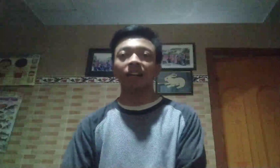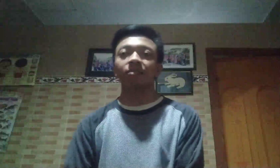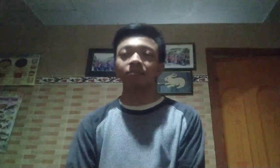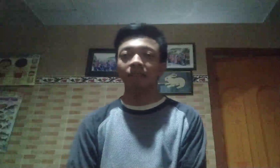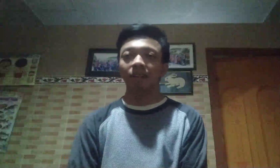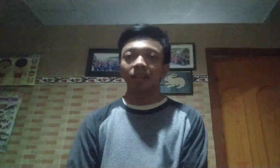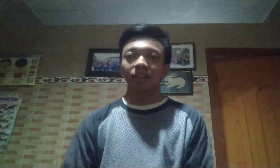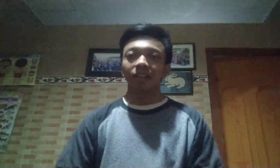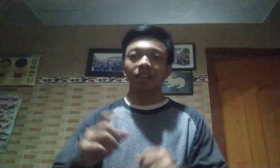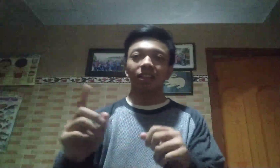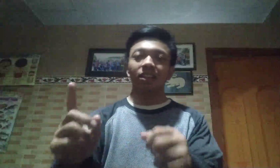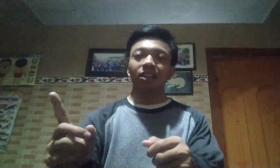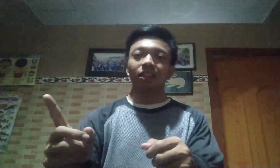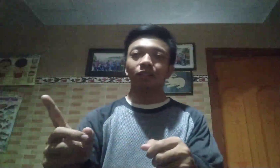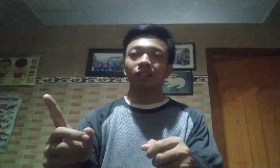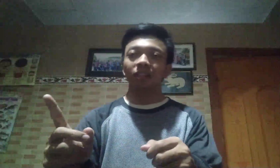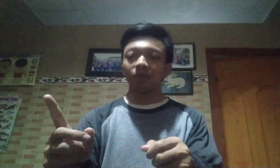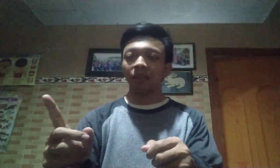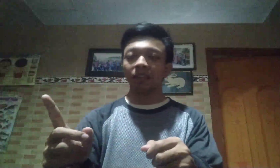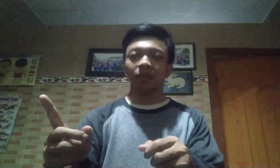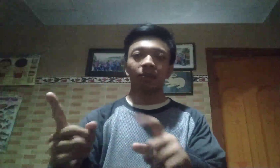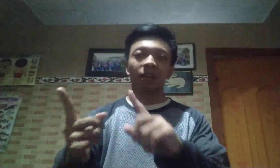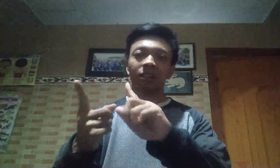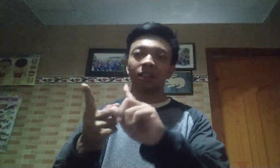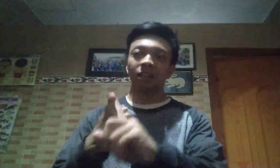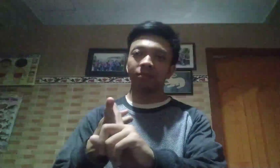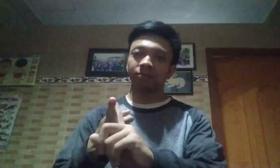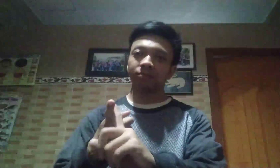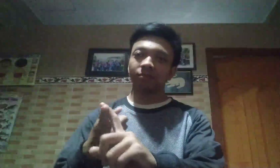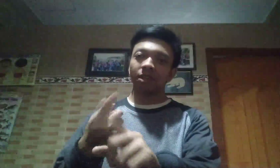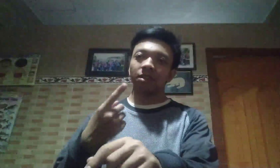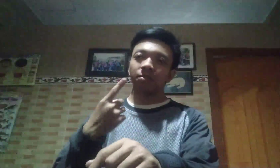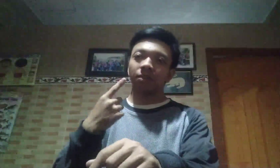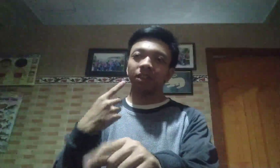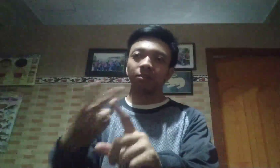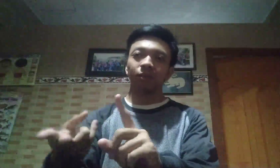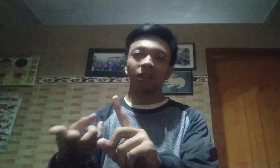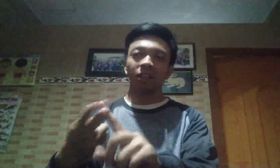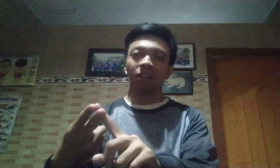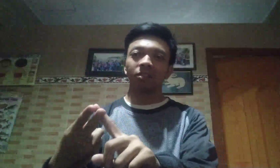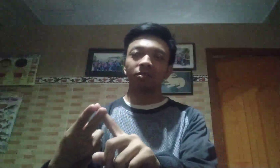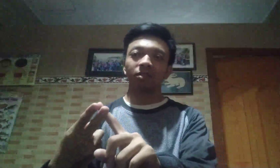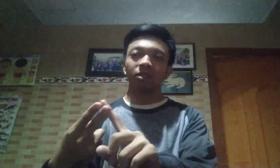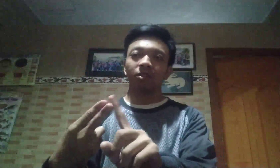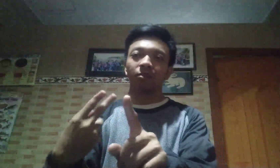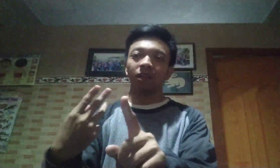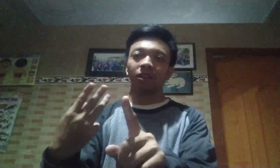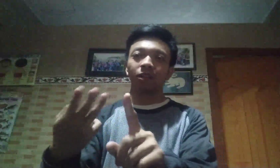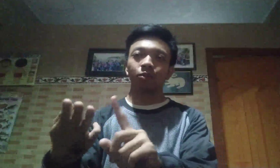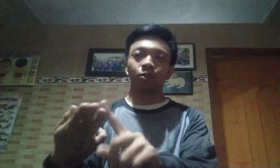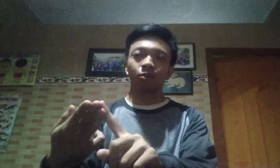Indonesia banyak bahasanya Banyak budaya Banyak suku